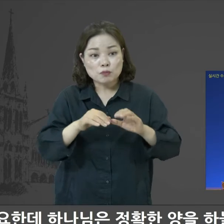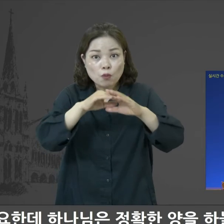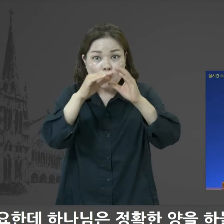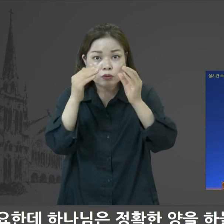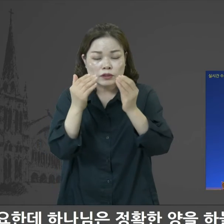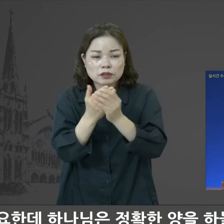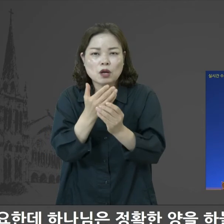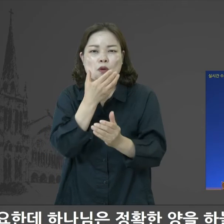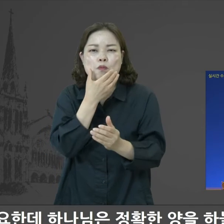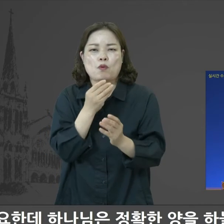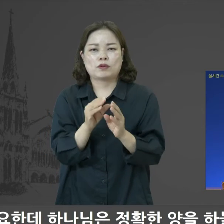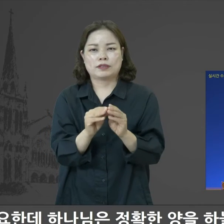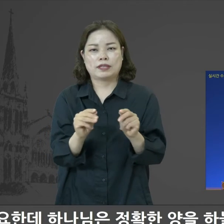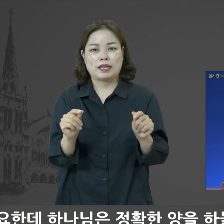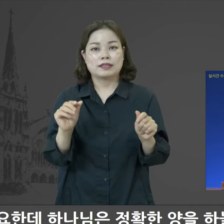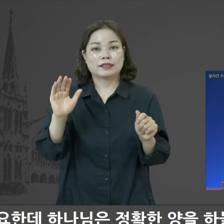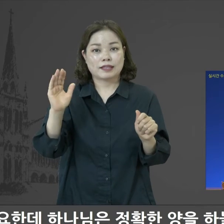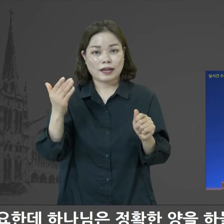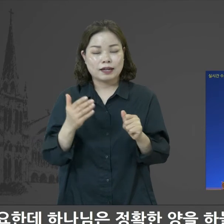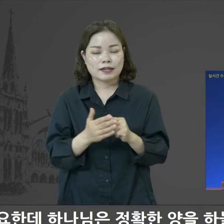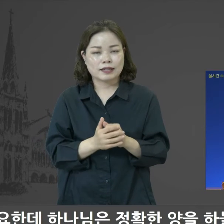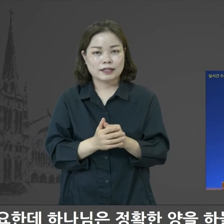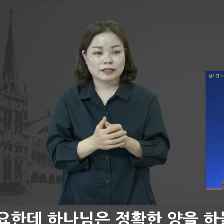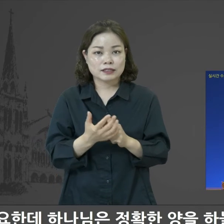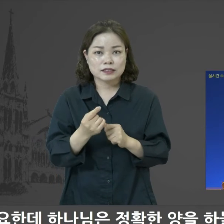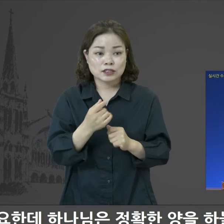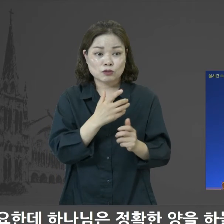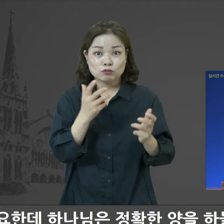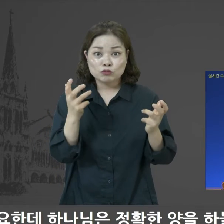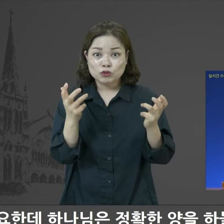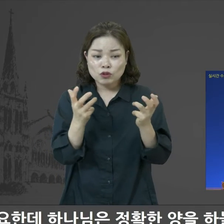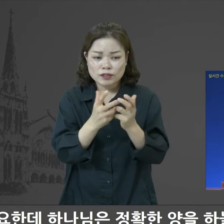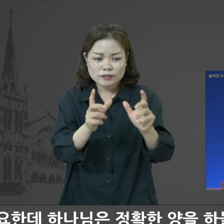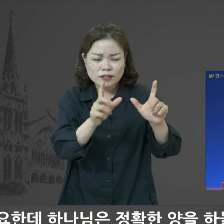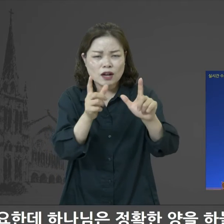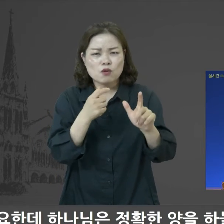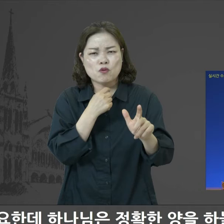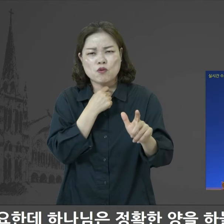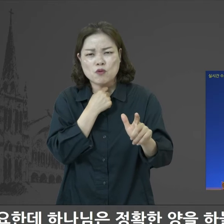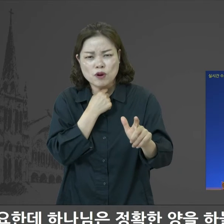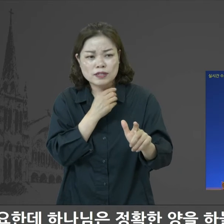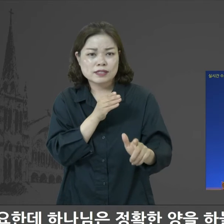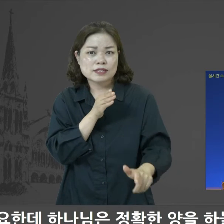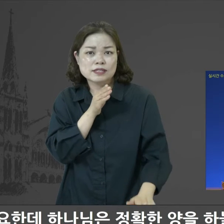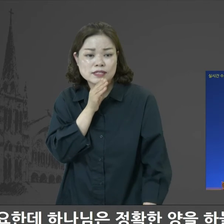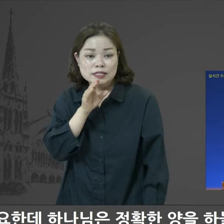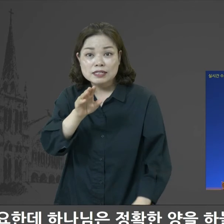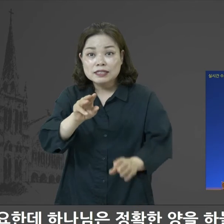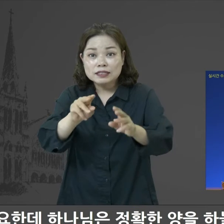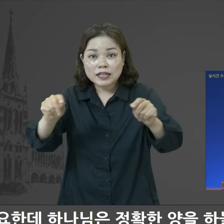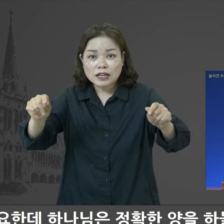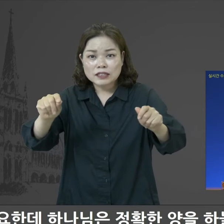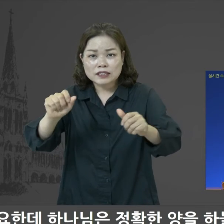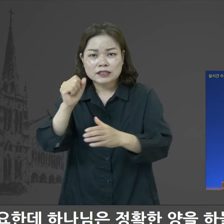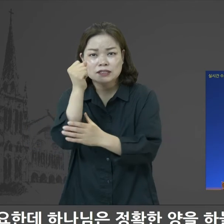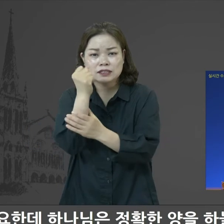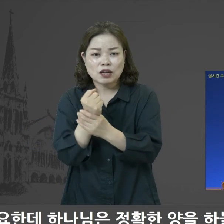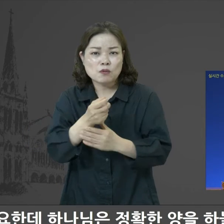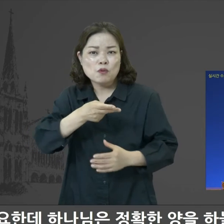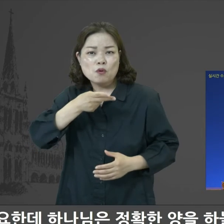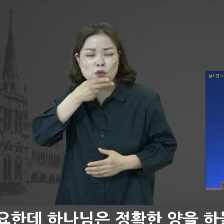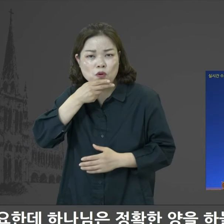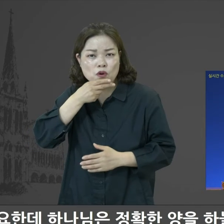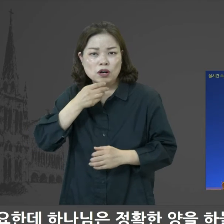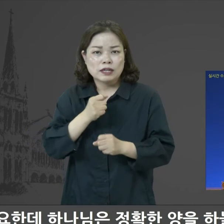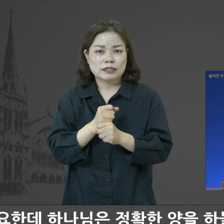것이 복된 땅이 되는 것입니다. 하지만 이렇게 풍요로운 삶을 살기 위해서, 진짜 그 땅이 황폐하지 않고